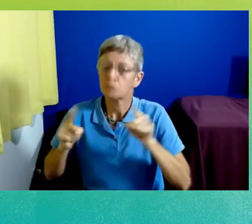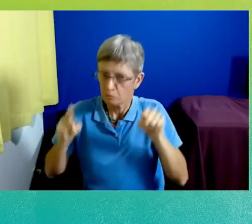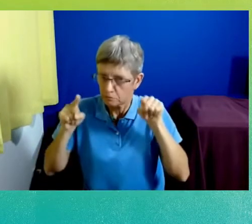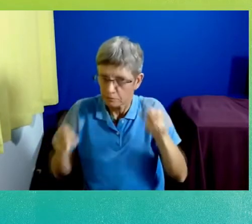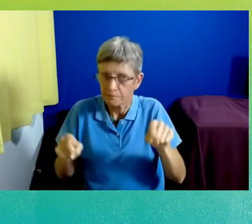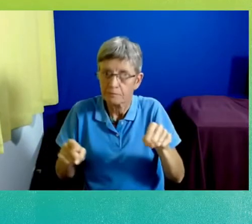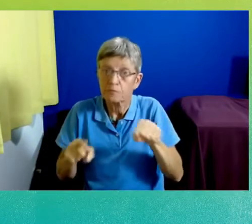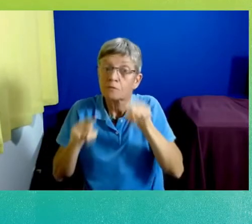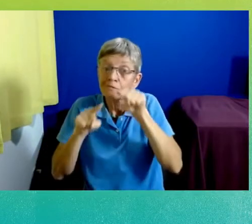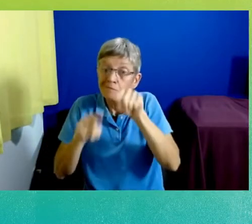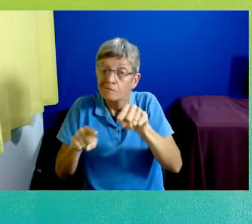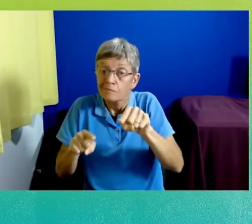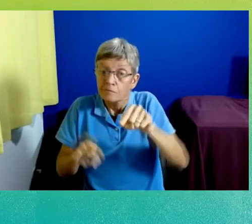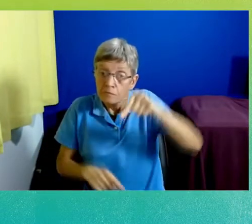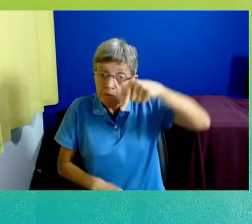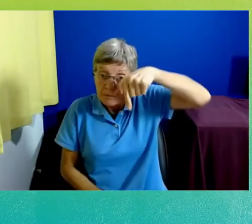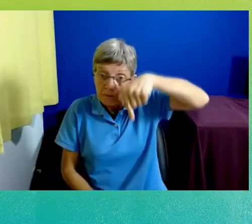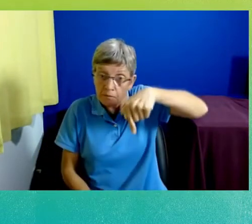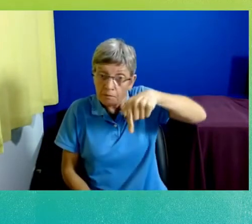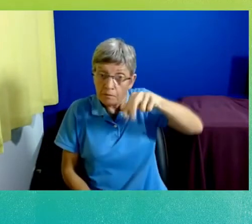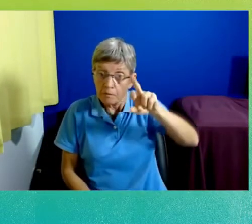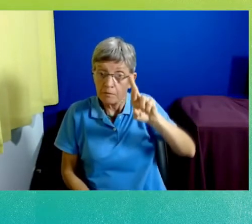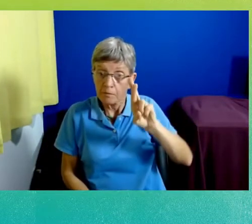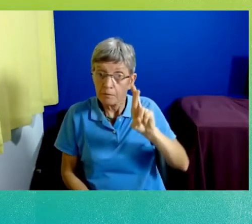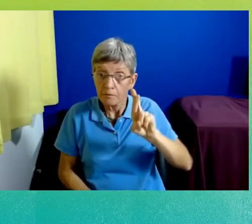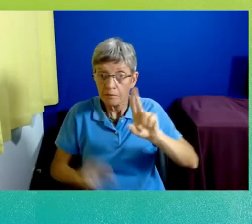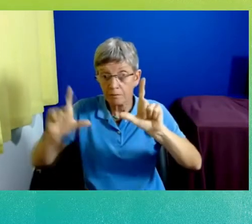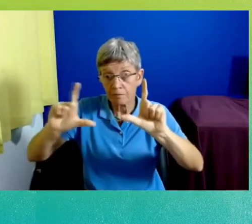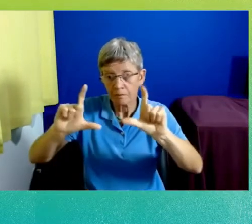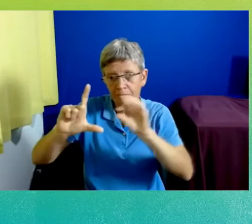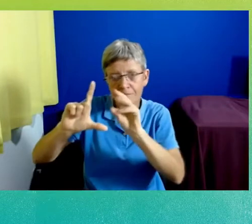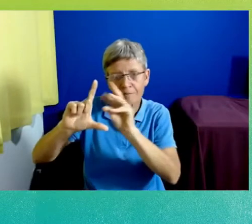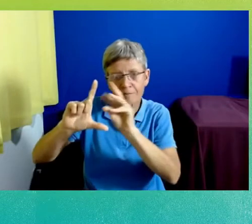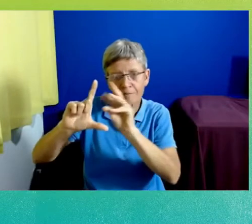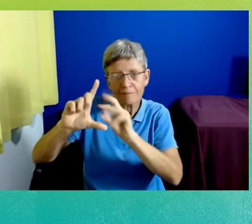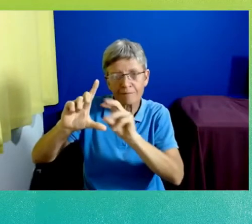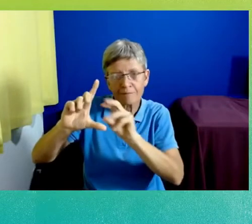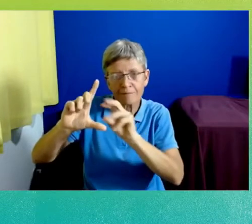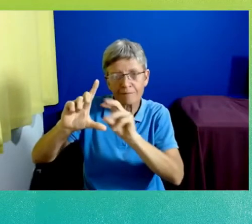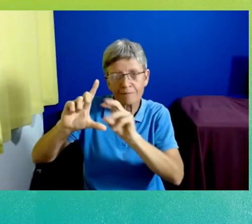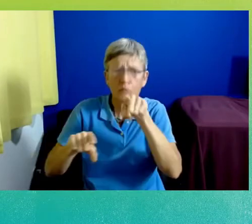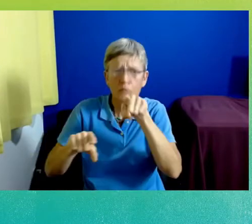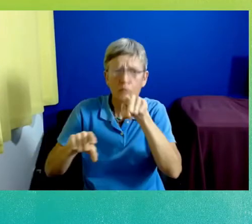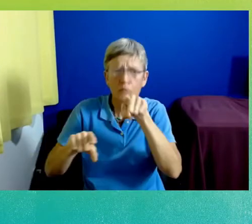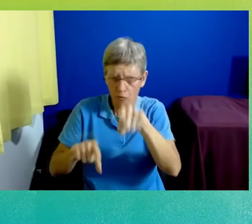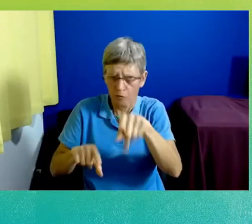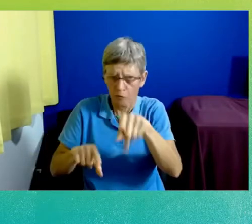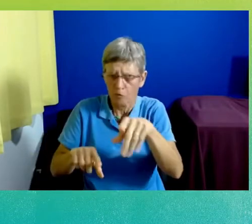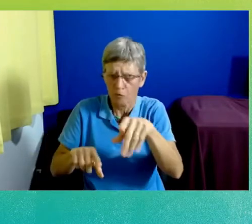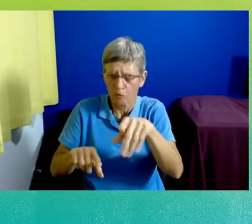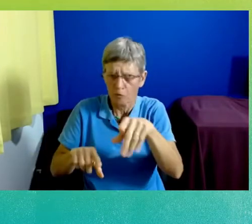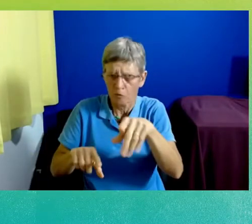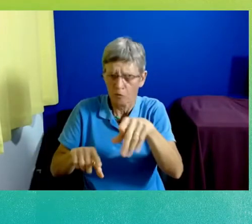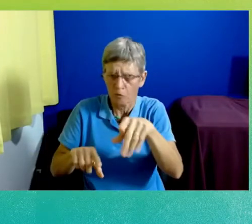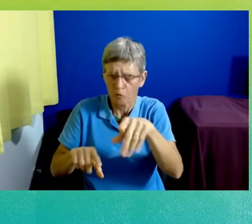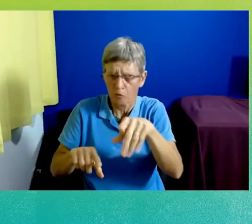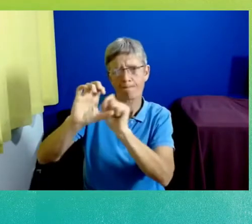livro bilíngue. Ele está em língua portuguesa e também está em Libras. Também, lá no código